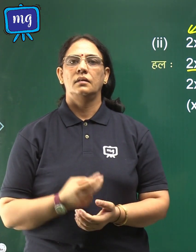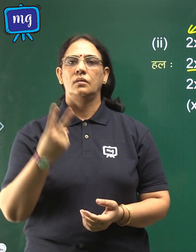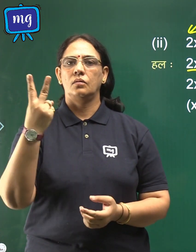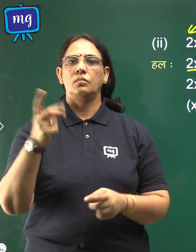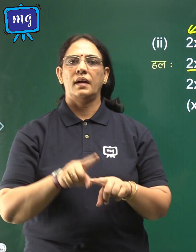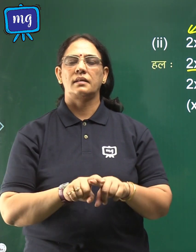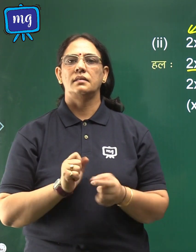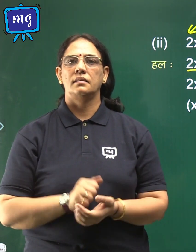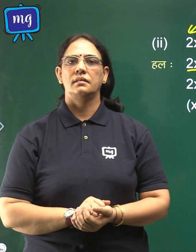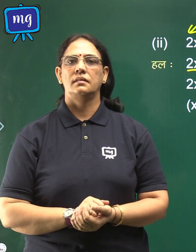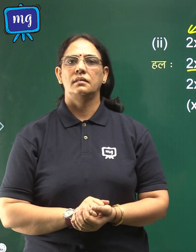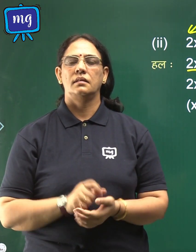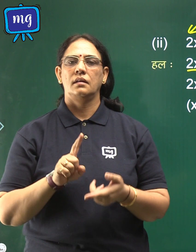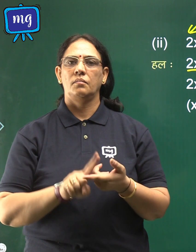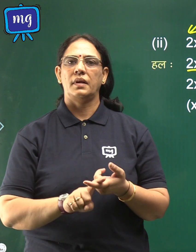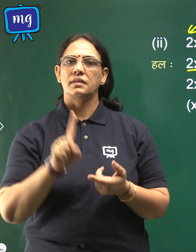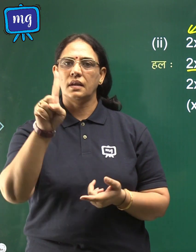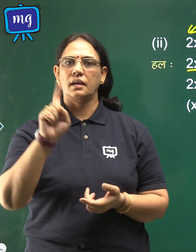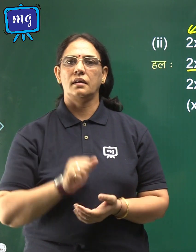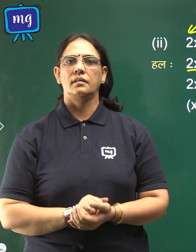2x प्लस 1।